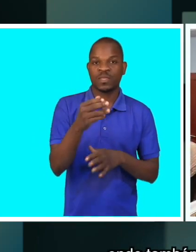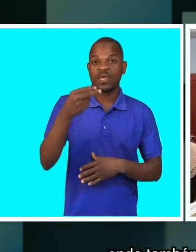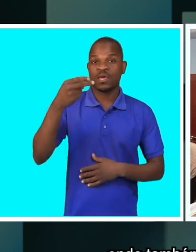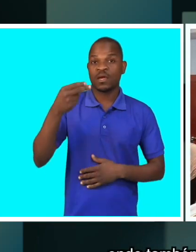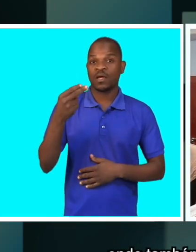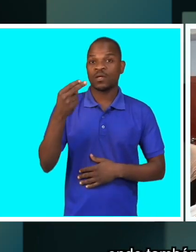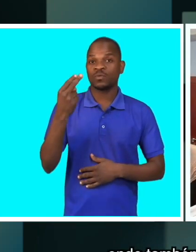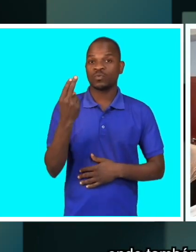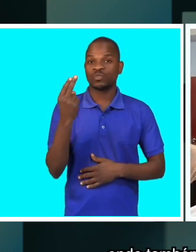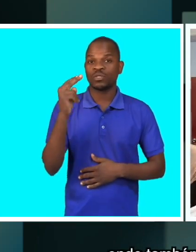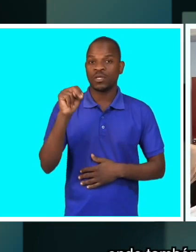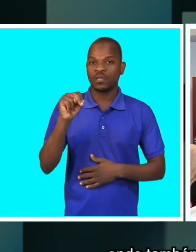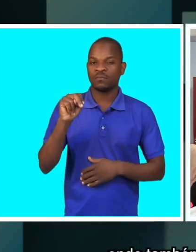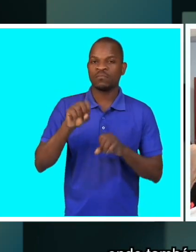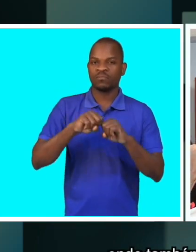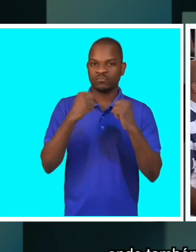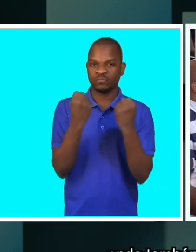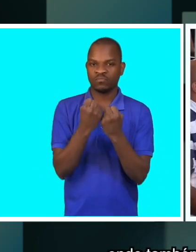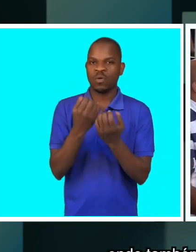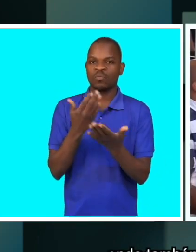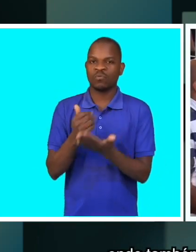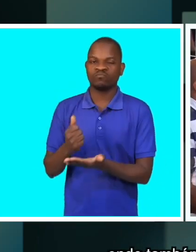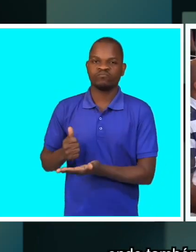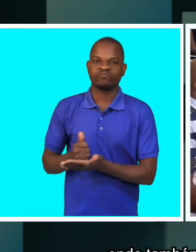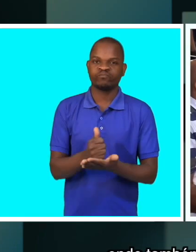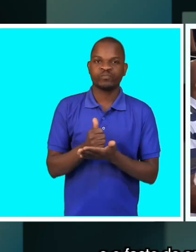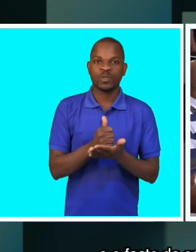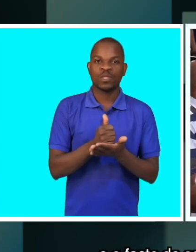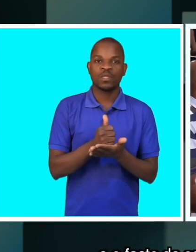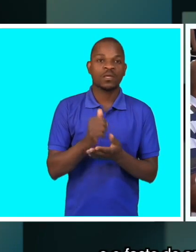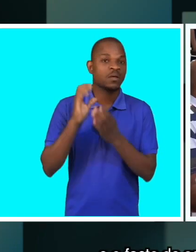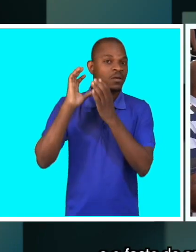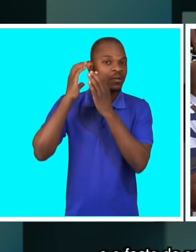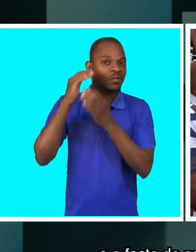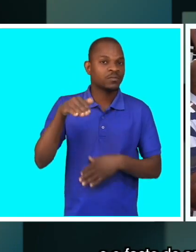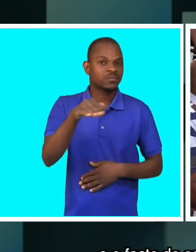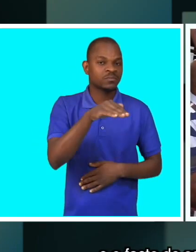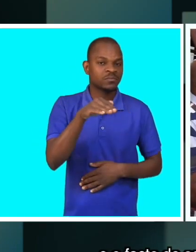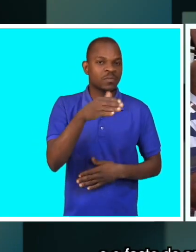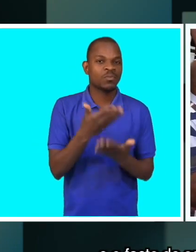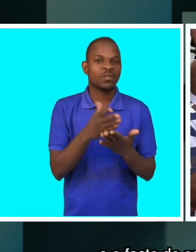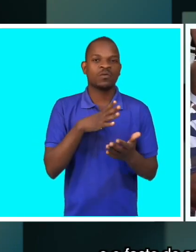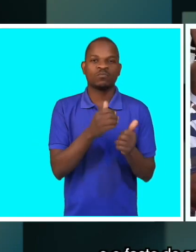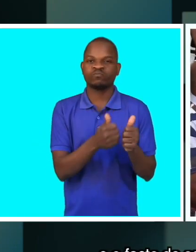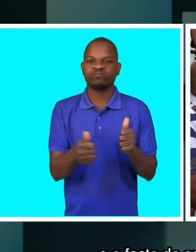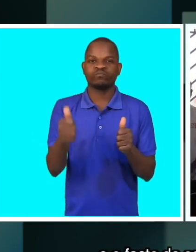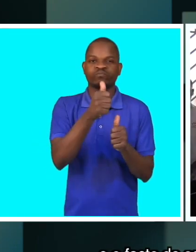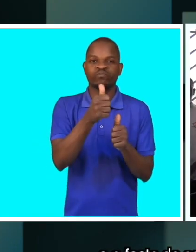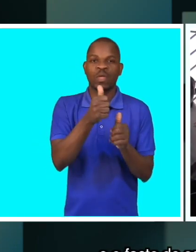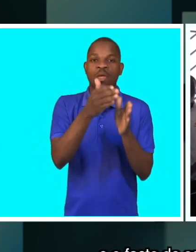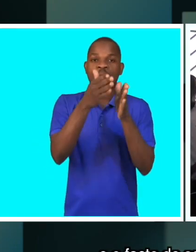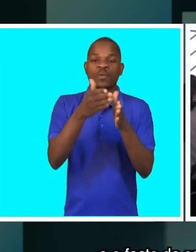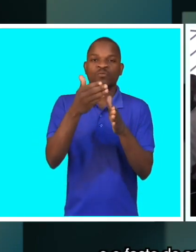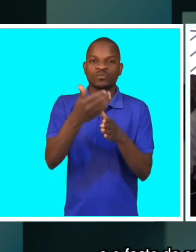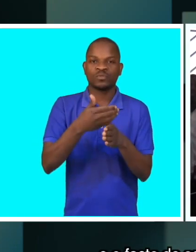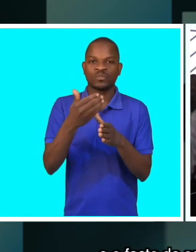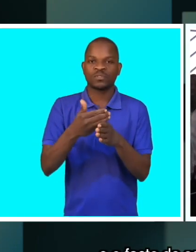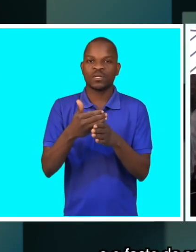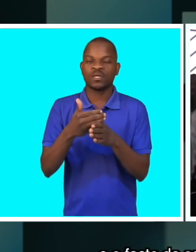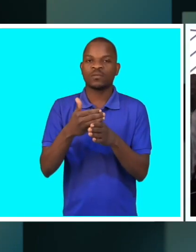o contributo da H2GEN no fortalecimento das rádios comunitárias e o fato de se incutir o espírito de liderança nos jornalistas